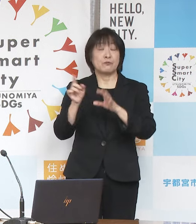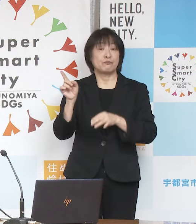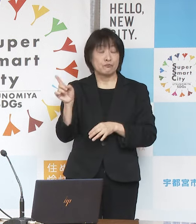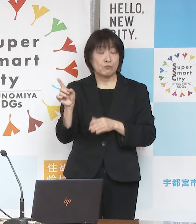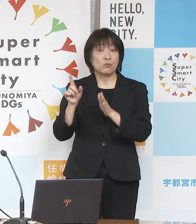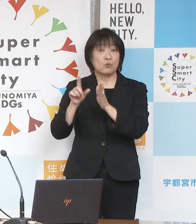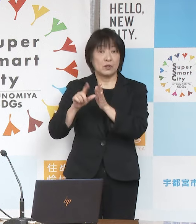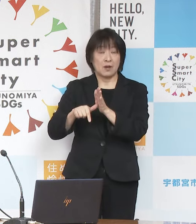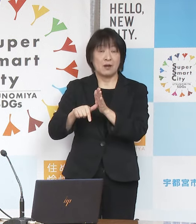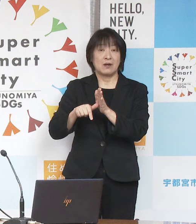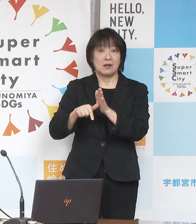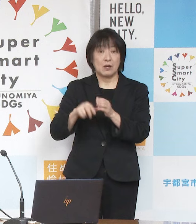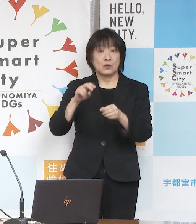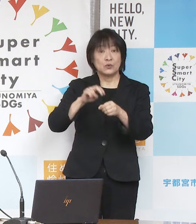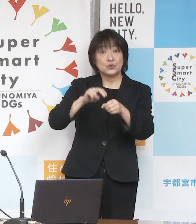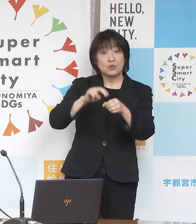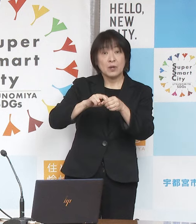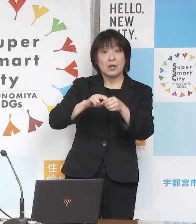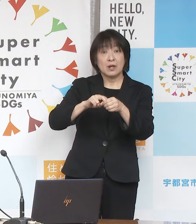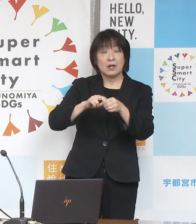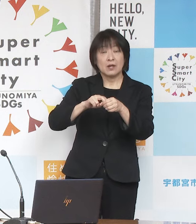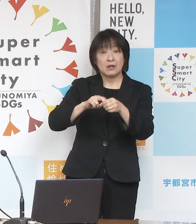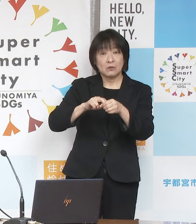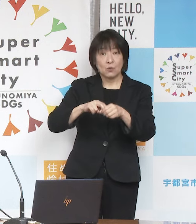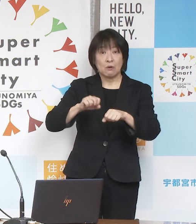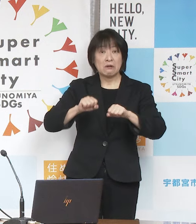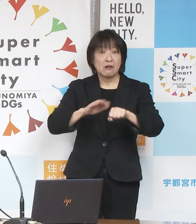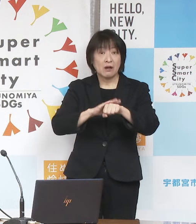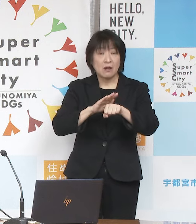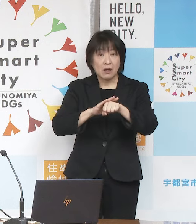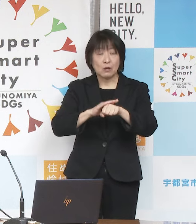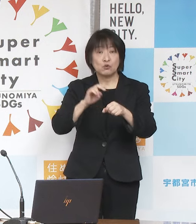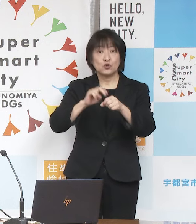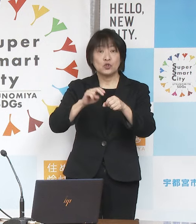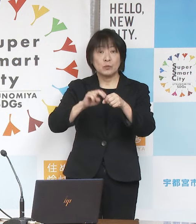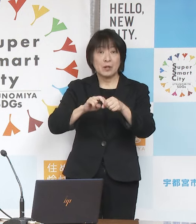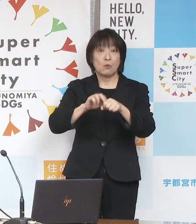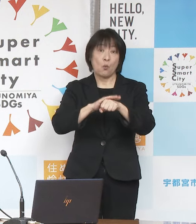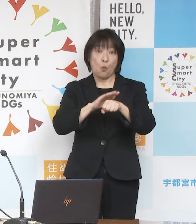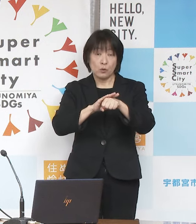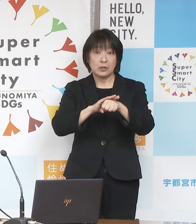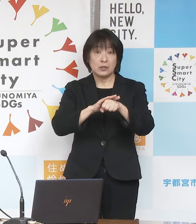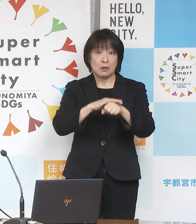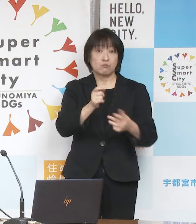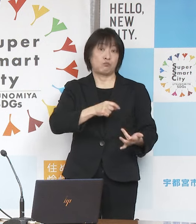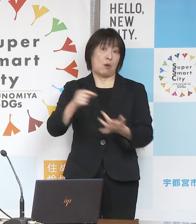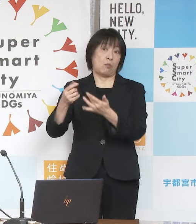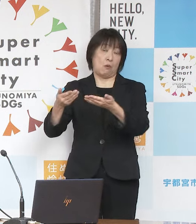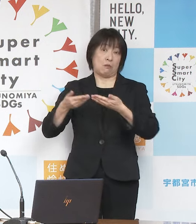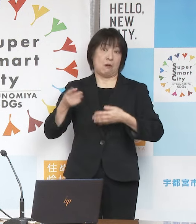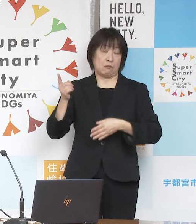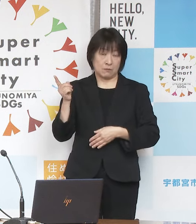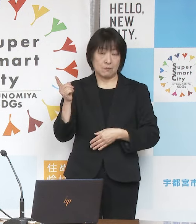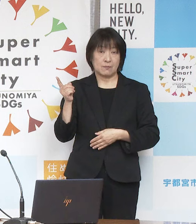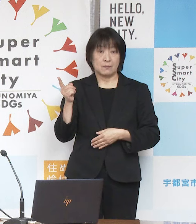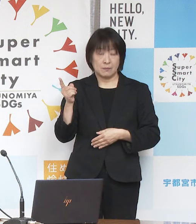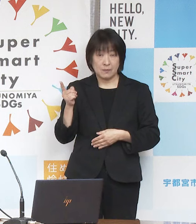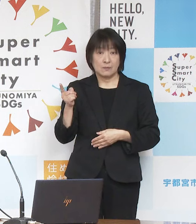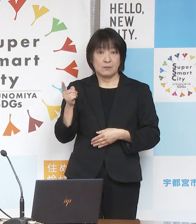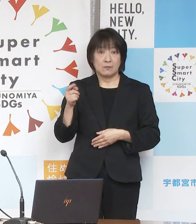宇都宮の運営の方式がま宇都宮方式ということでえ採用されてフィバさがまその後